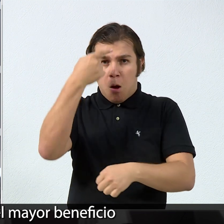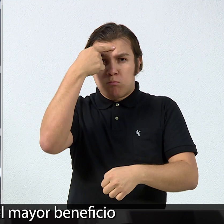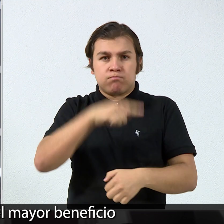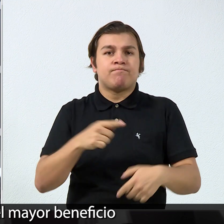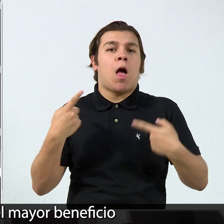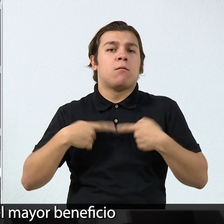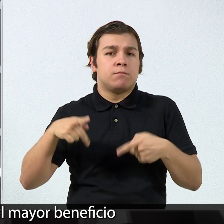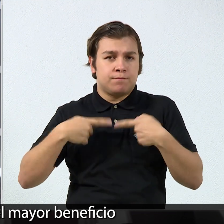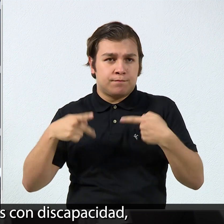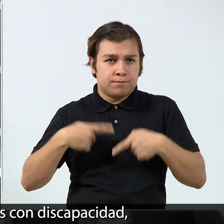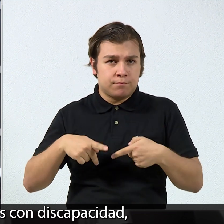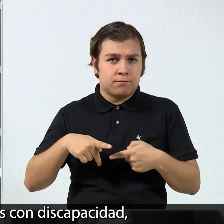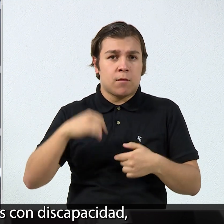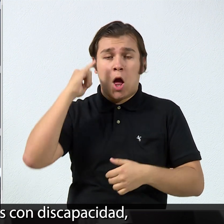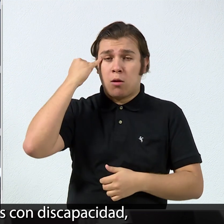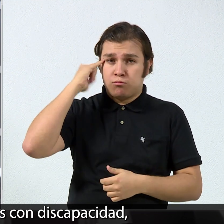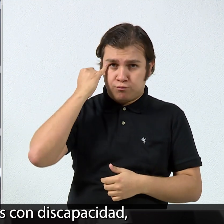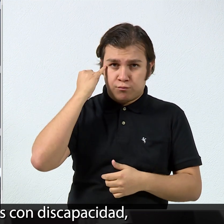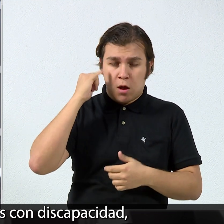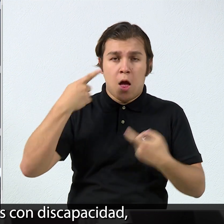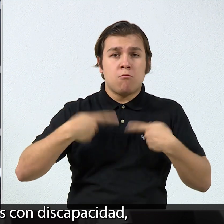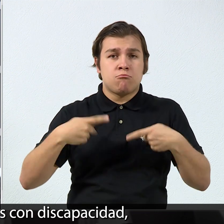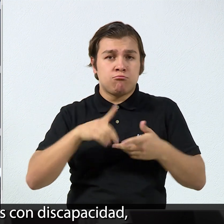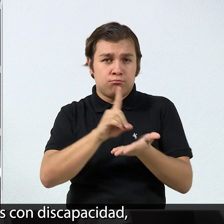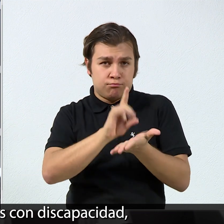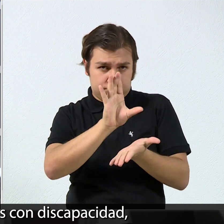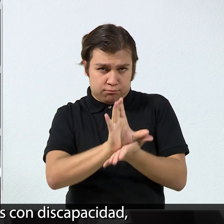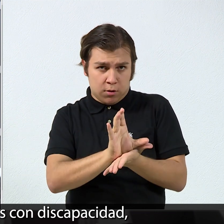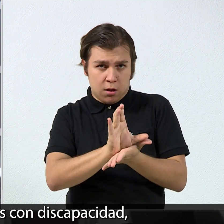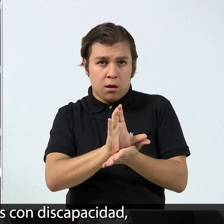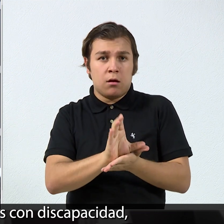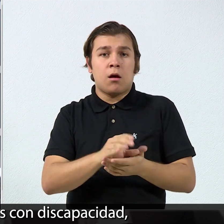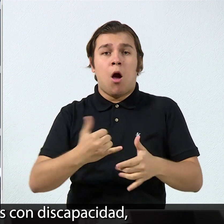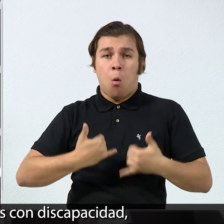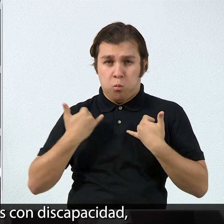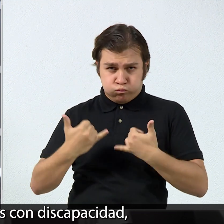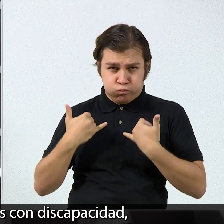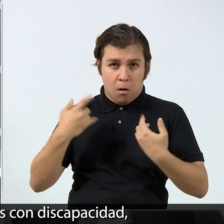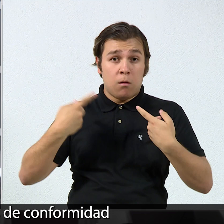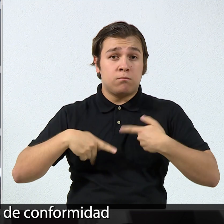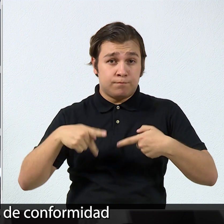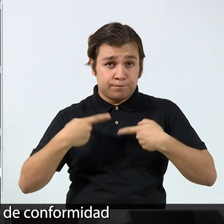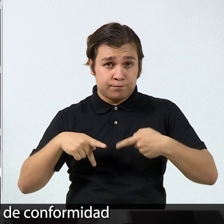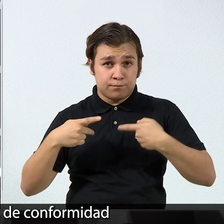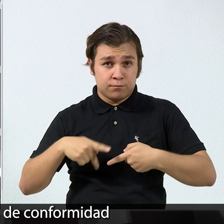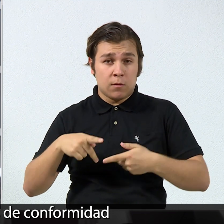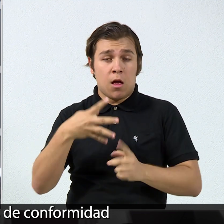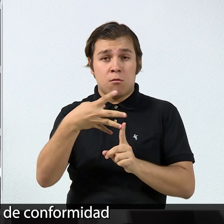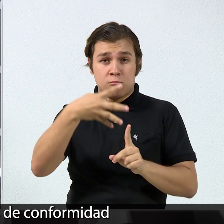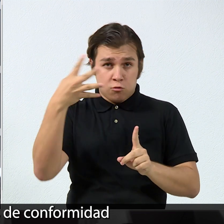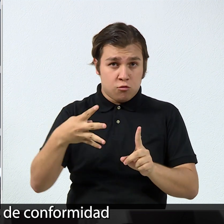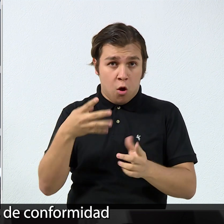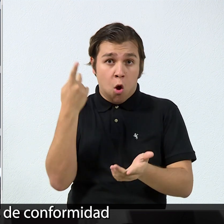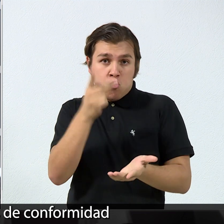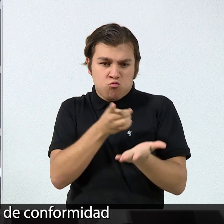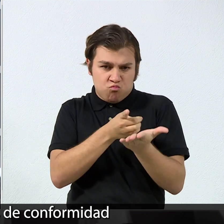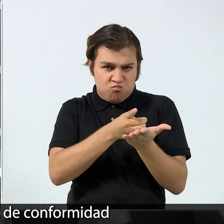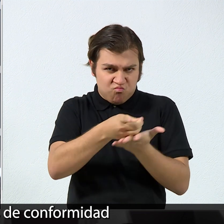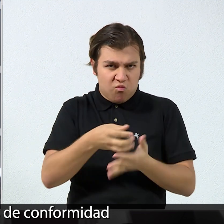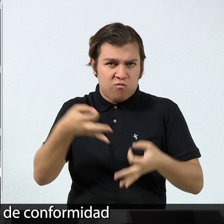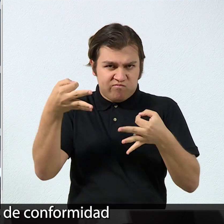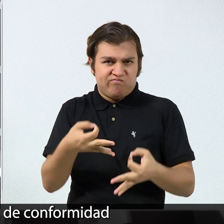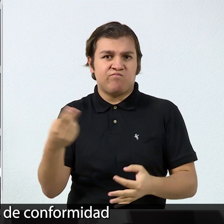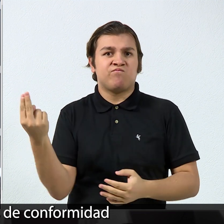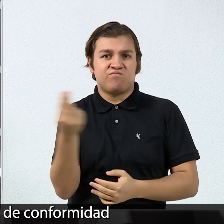de los derechos de las personas indígenas, personas con discapacidad, jóvenes y personas de la diversidad, de conformidad con